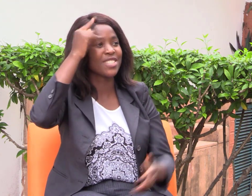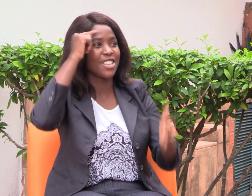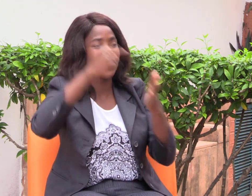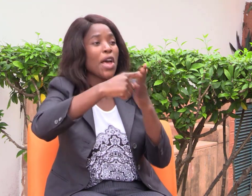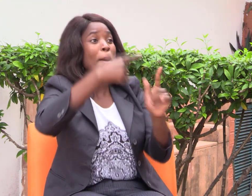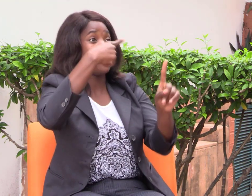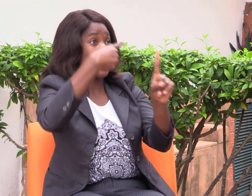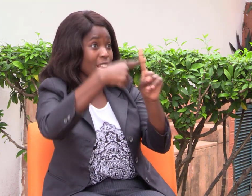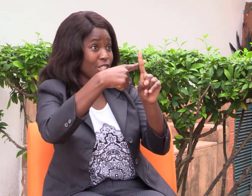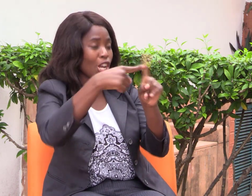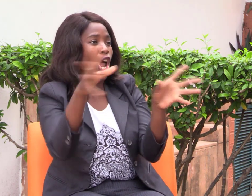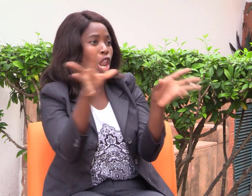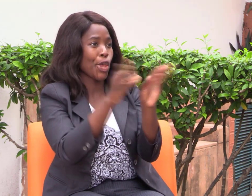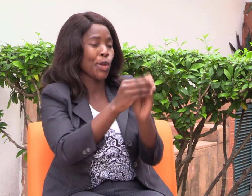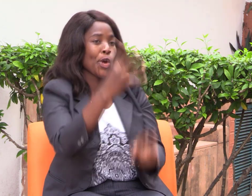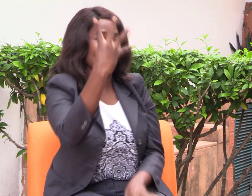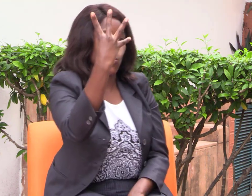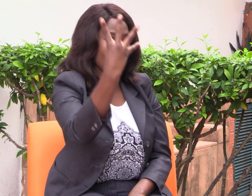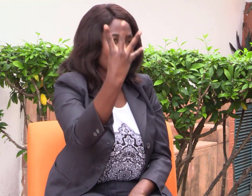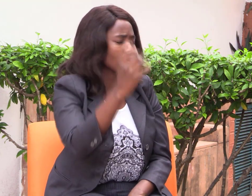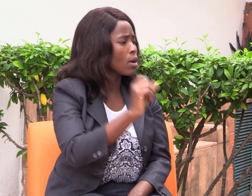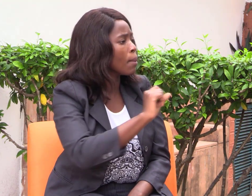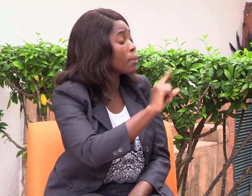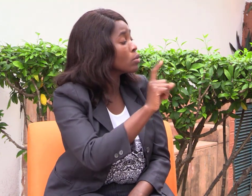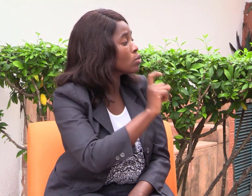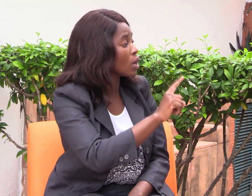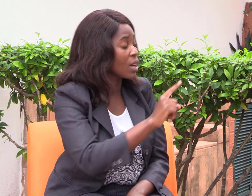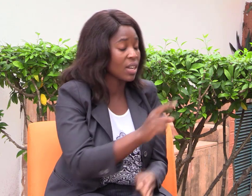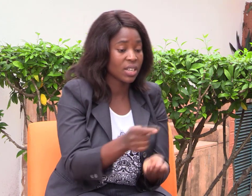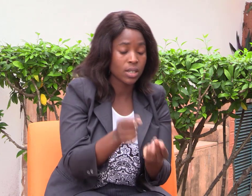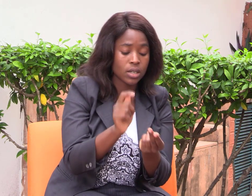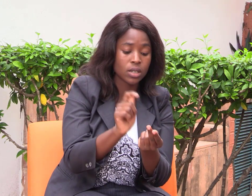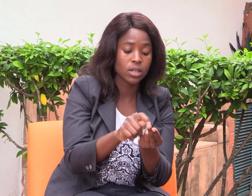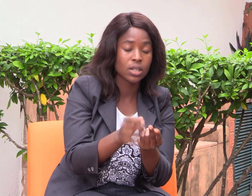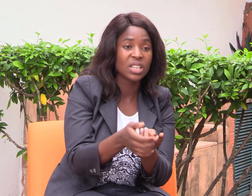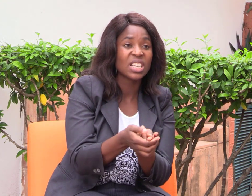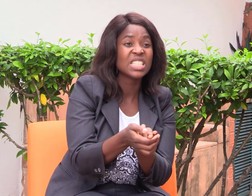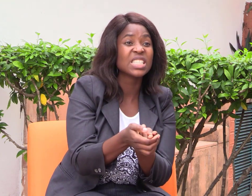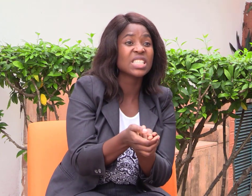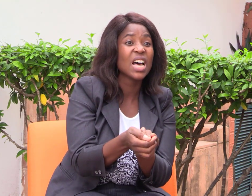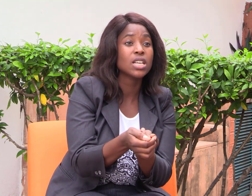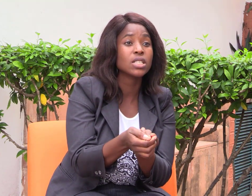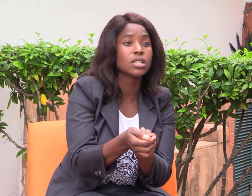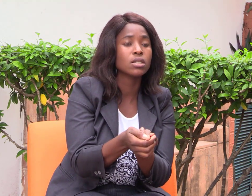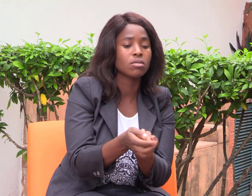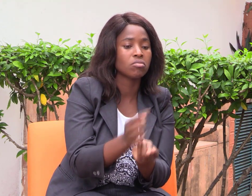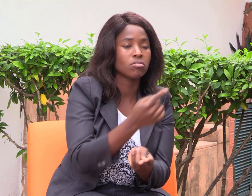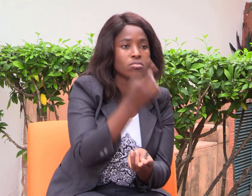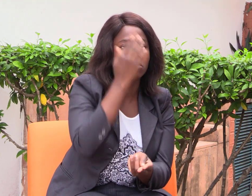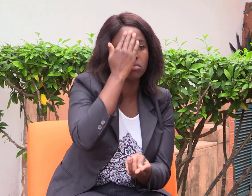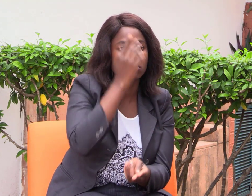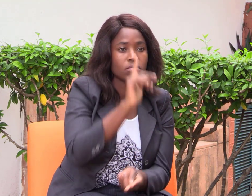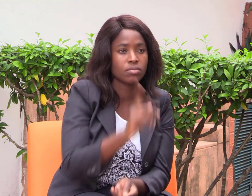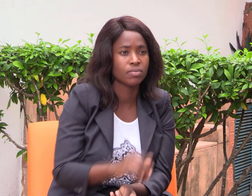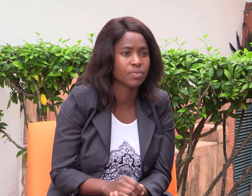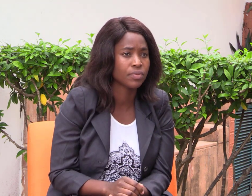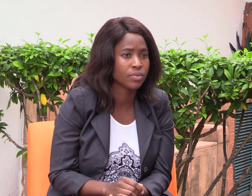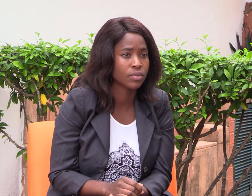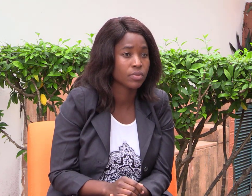já sabem. O mais significa igual a 4. Esse é o mais, é algo muito positivo. Mas quando se vai